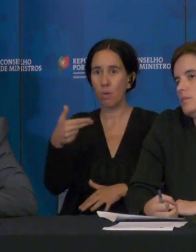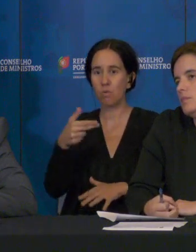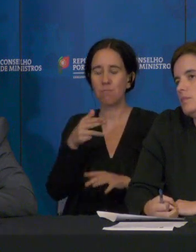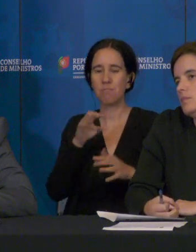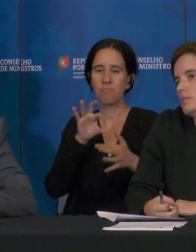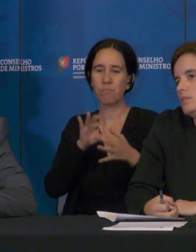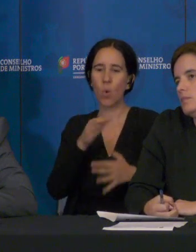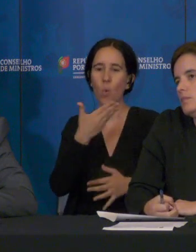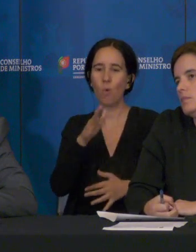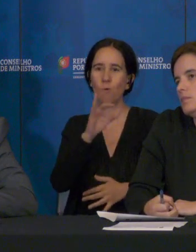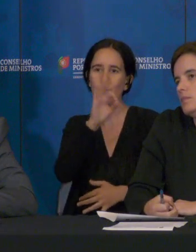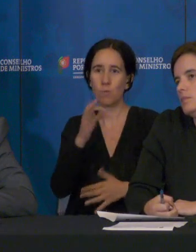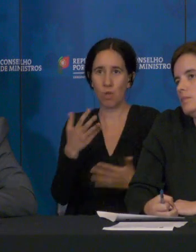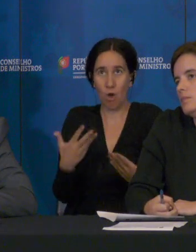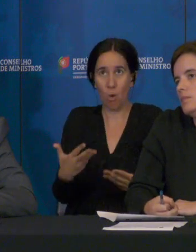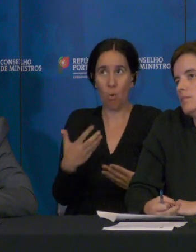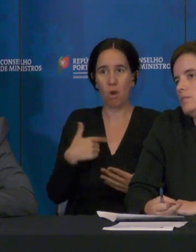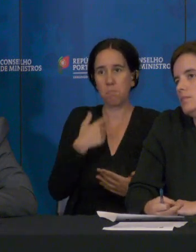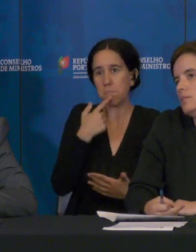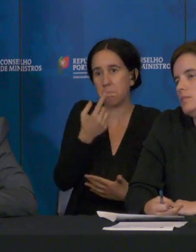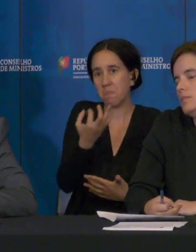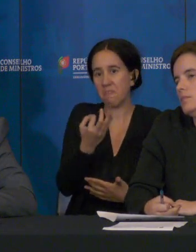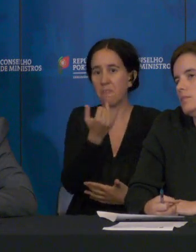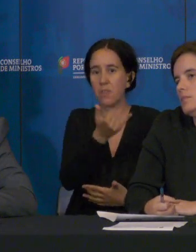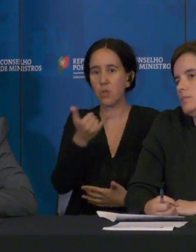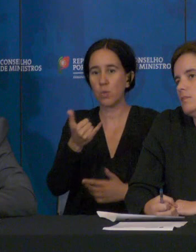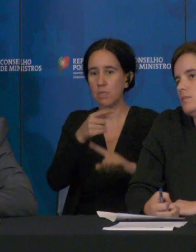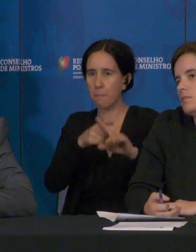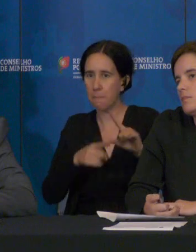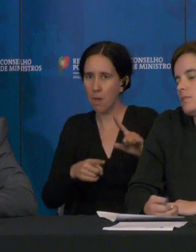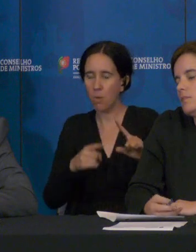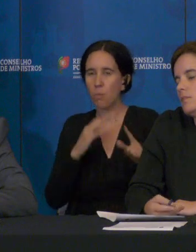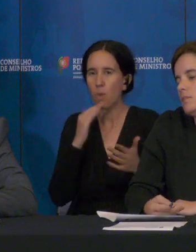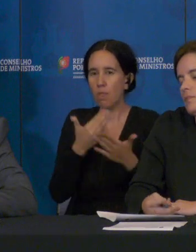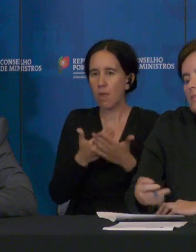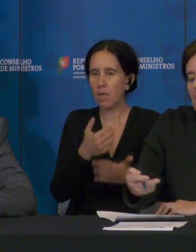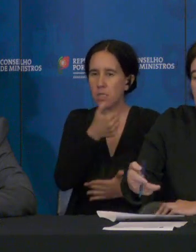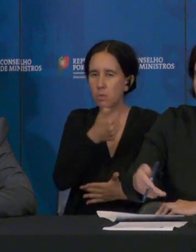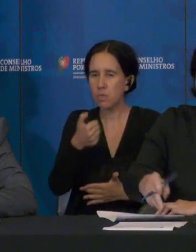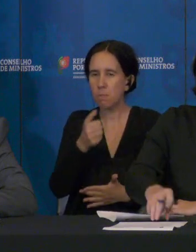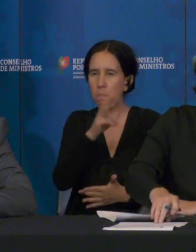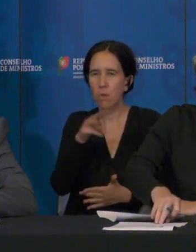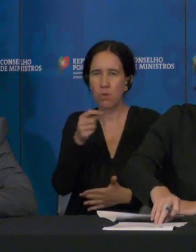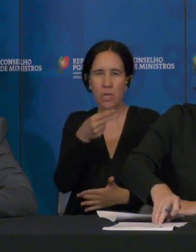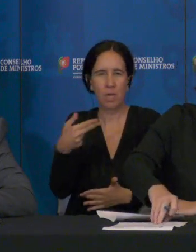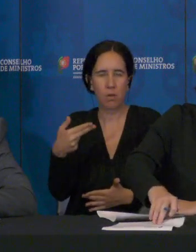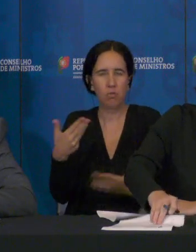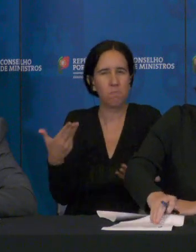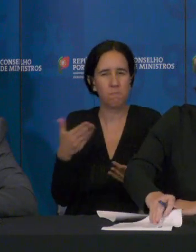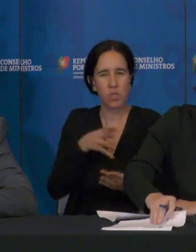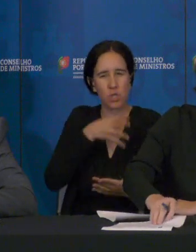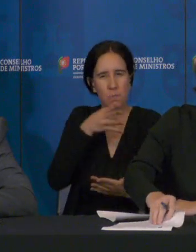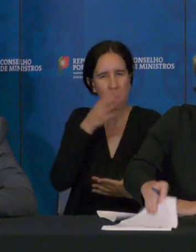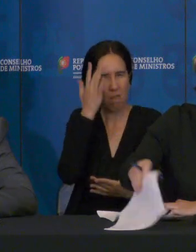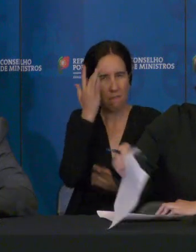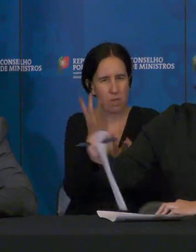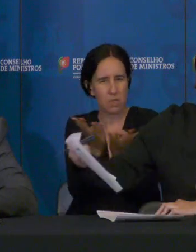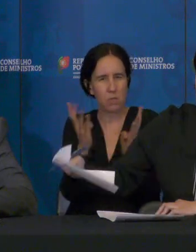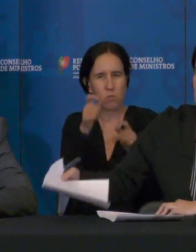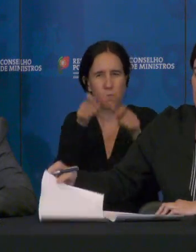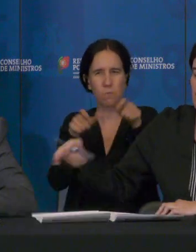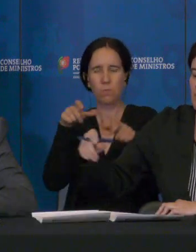e agora, pelo menos do que se refere, 22,5% venha a custar 55 milhões de euros. Será fácil de explicar aos